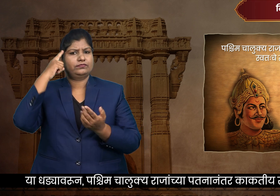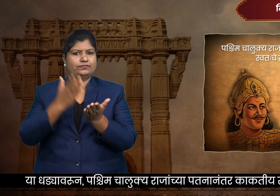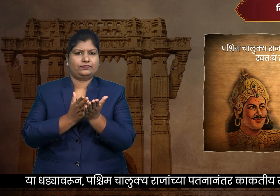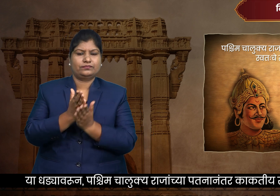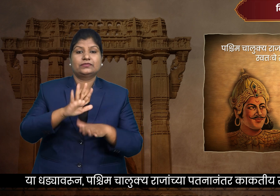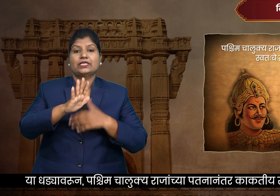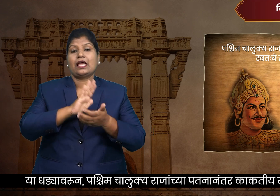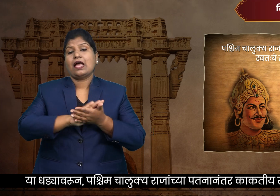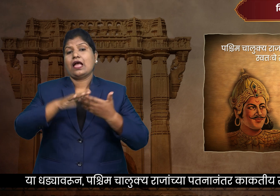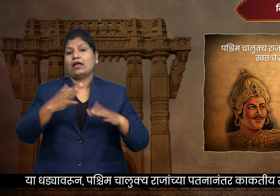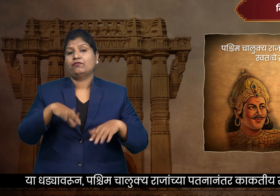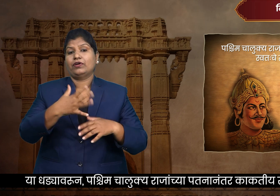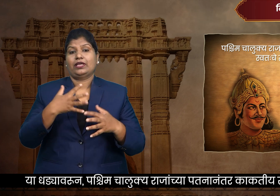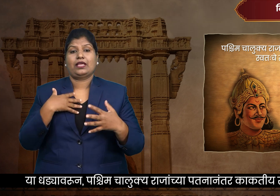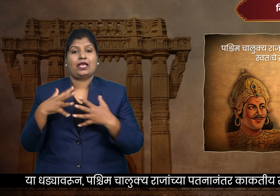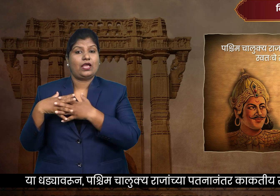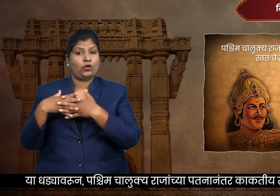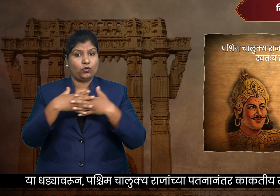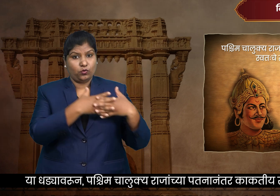राज्यकर्ते बनले.